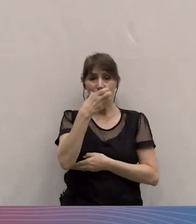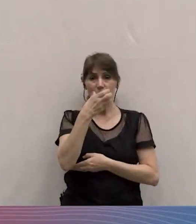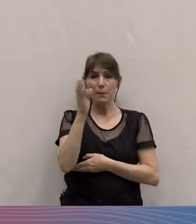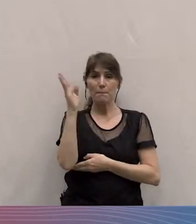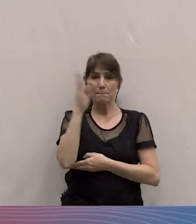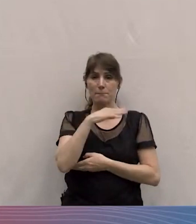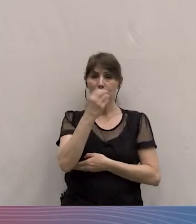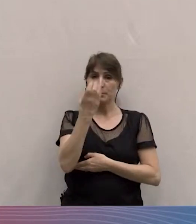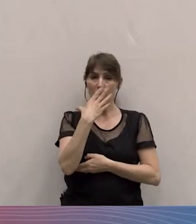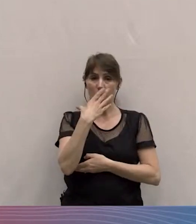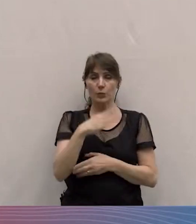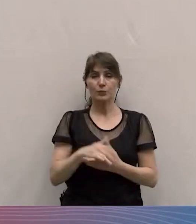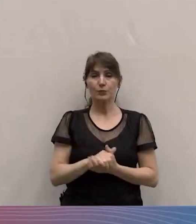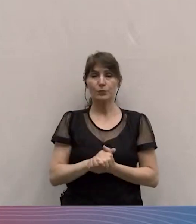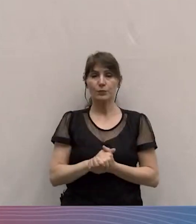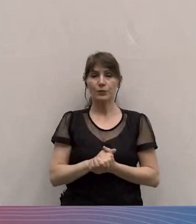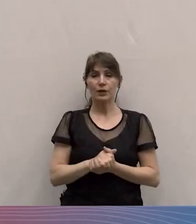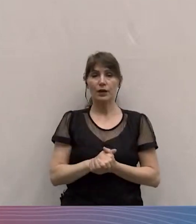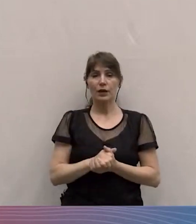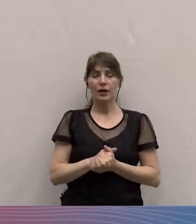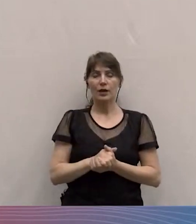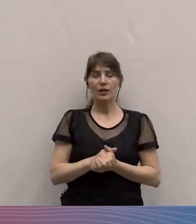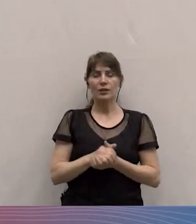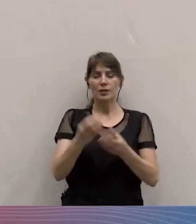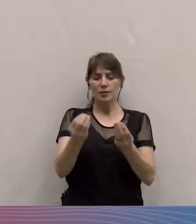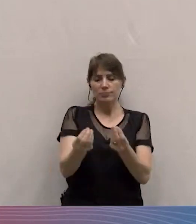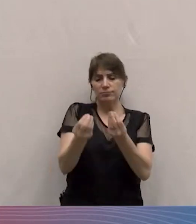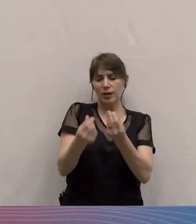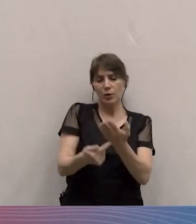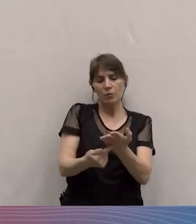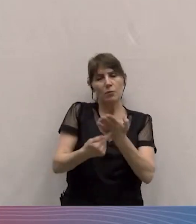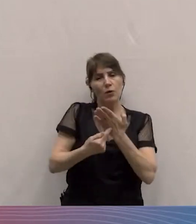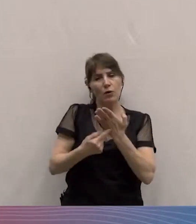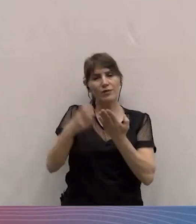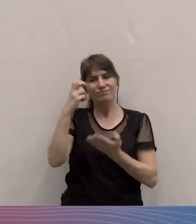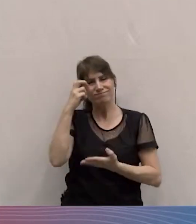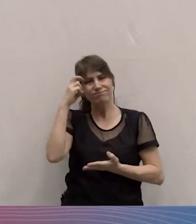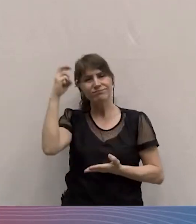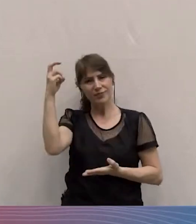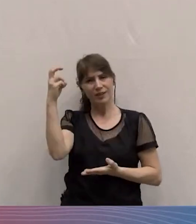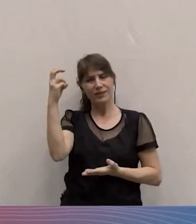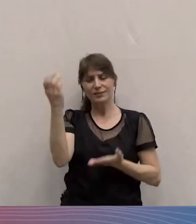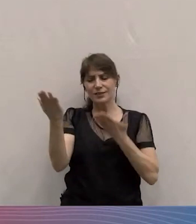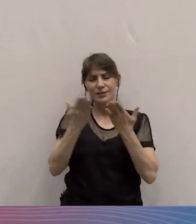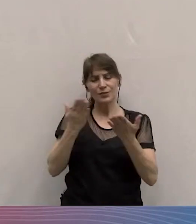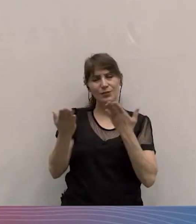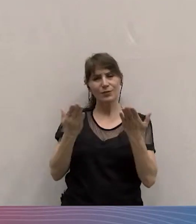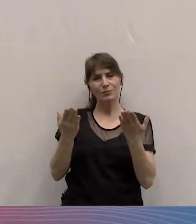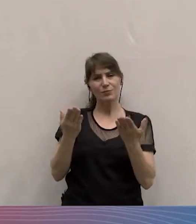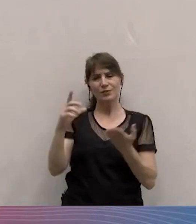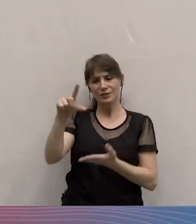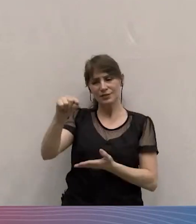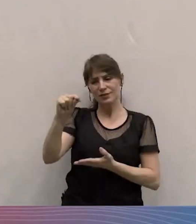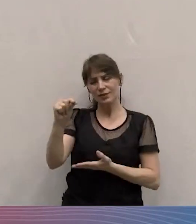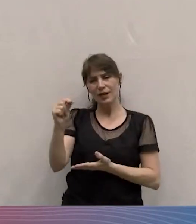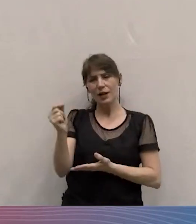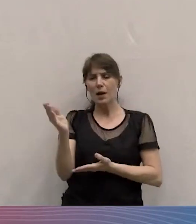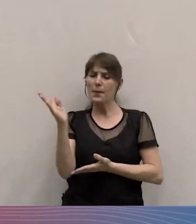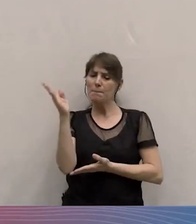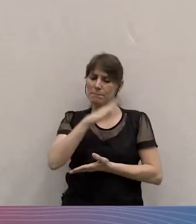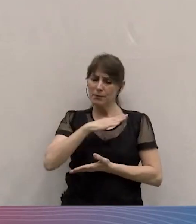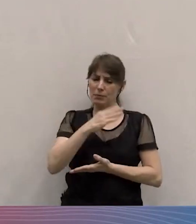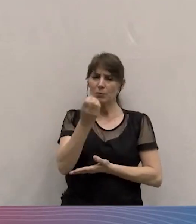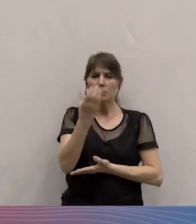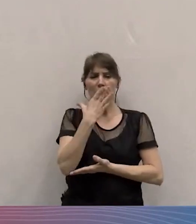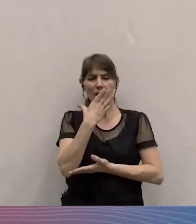ele ofereceu a capacidade de discernir o bem e o mal. A serpente